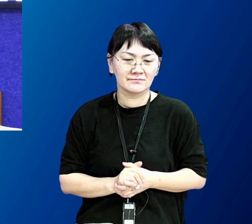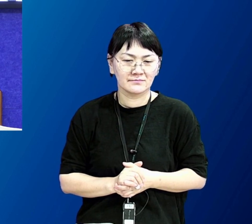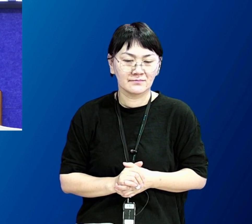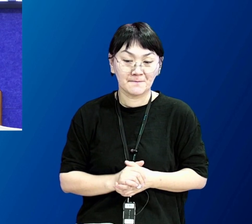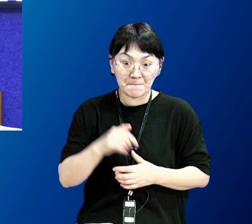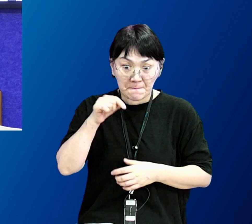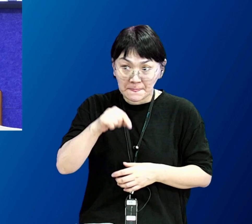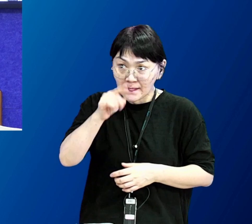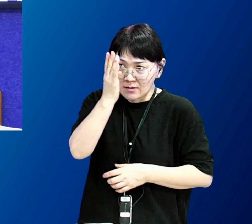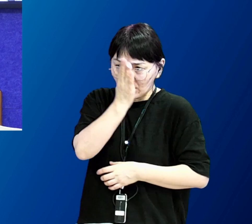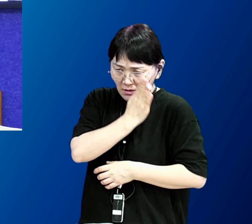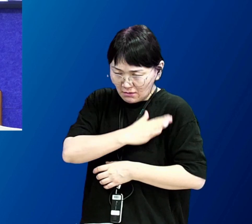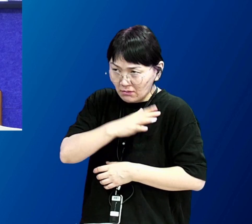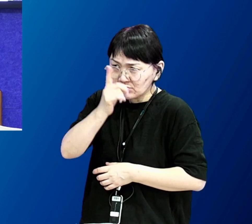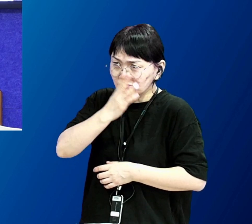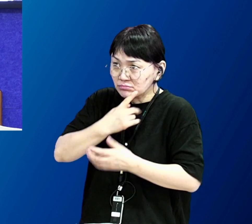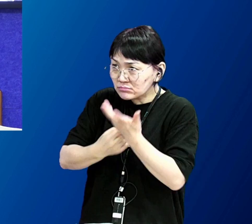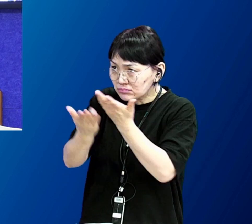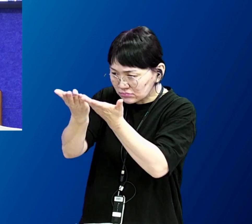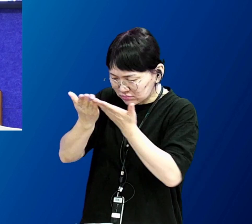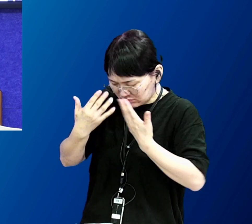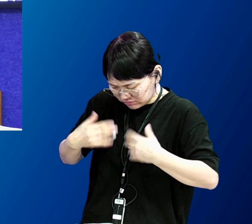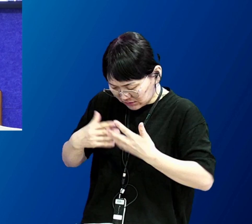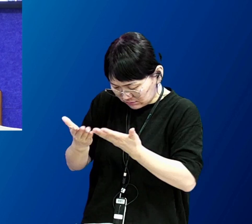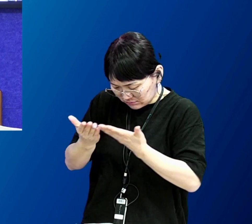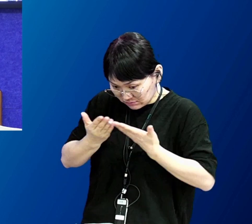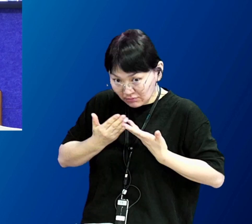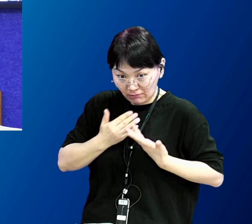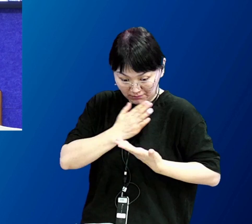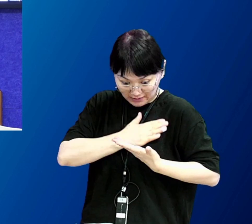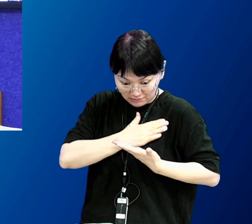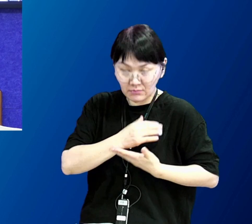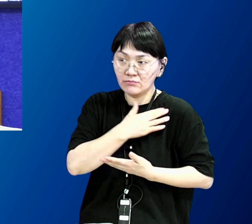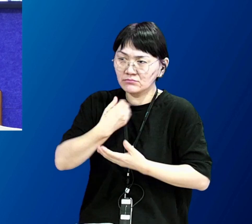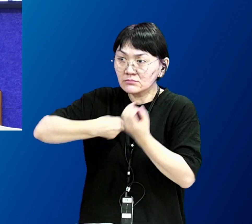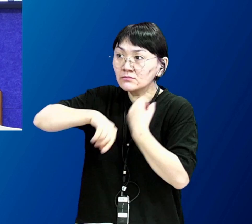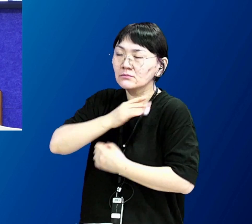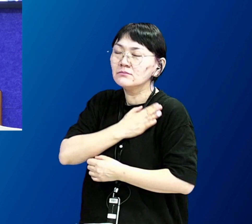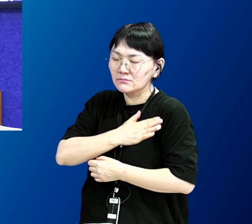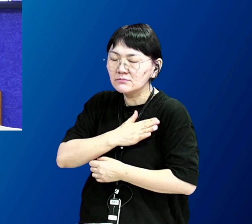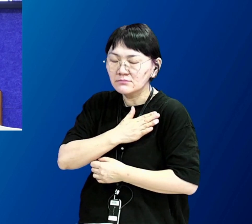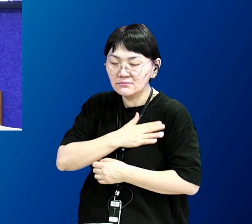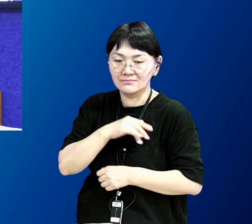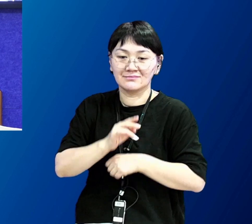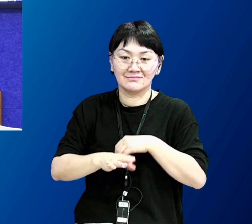Үнэхээр тэр тайрыг авсан хүн тэр хүн эзнийг хайрлах болдог байх.